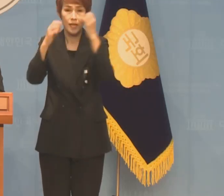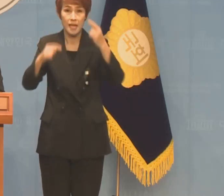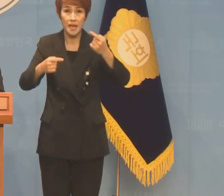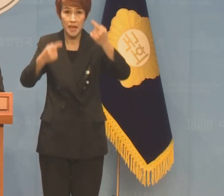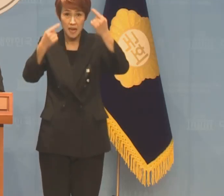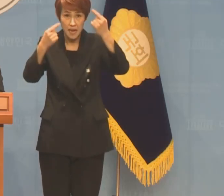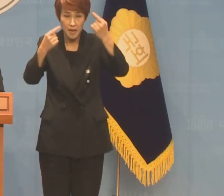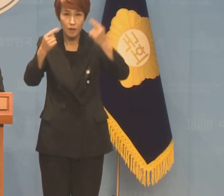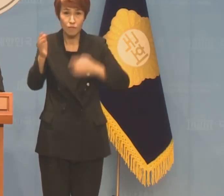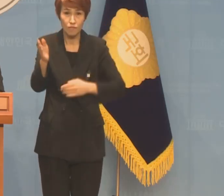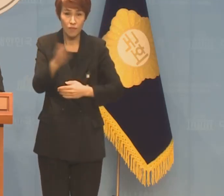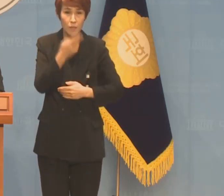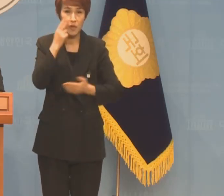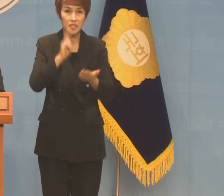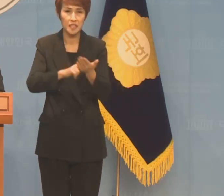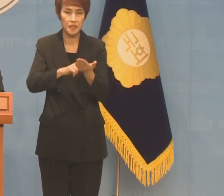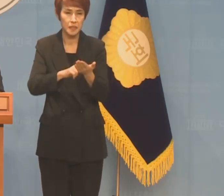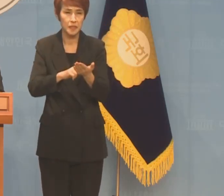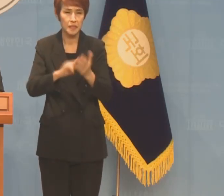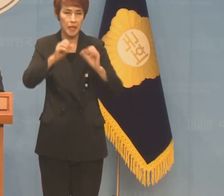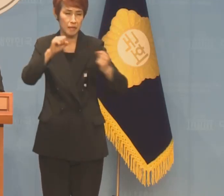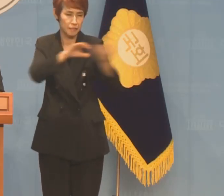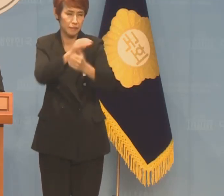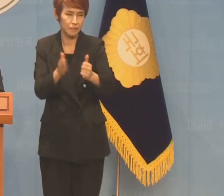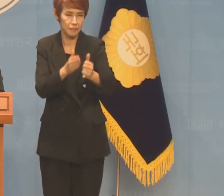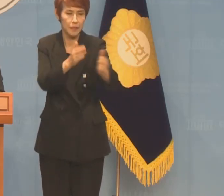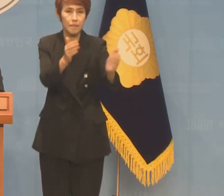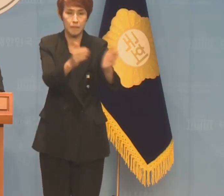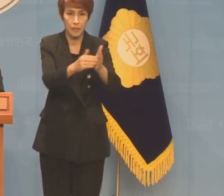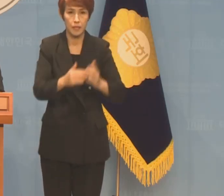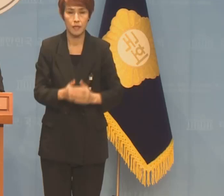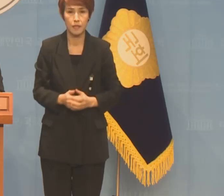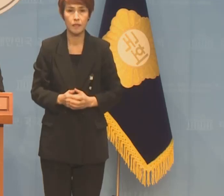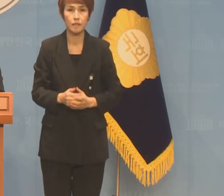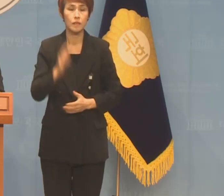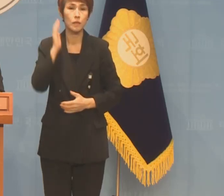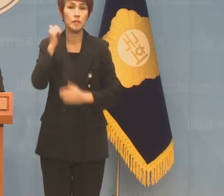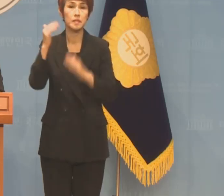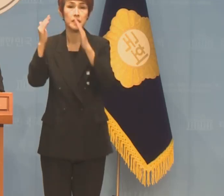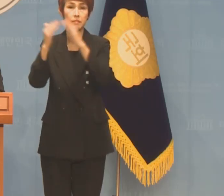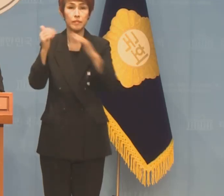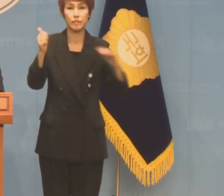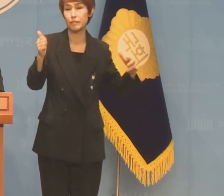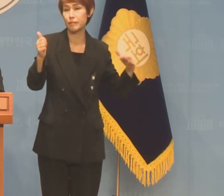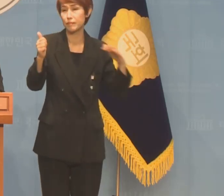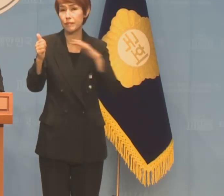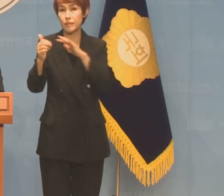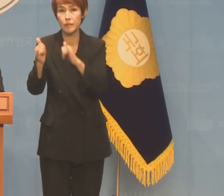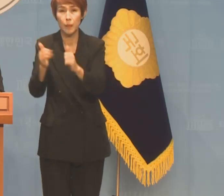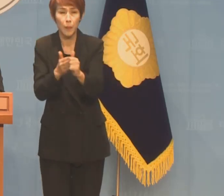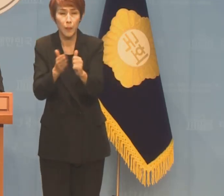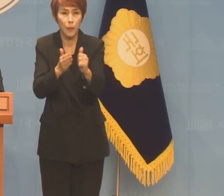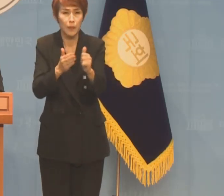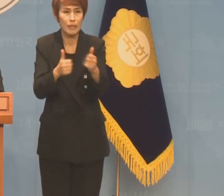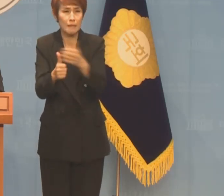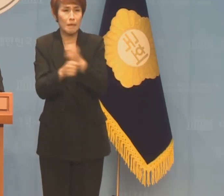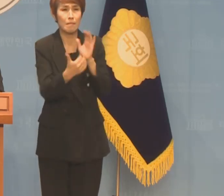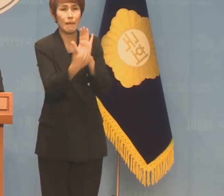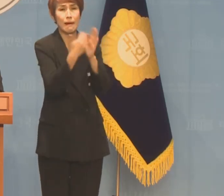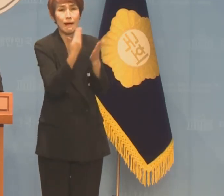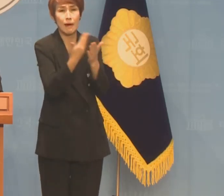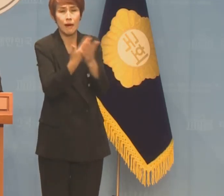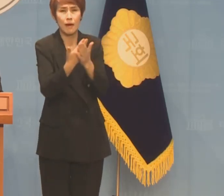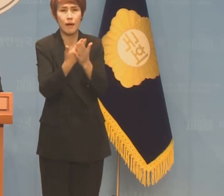내란을 선동했습니다. 관저로 몰려든 지지자들에게 편지를 보내서 본인의 체포를 막아달라고 호소한